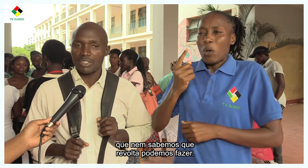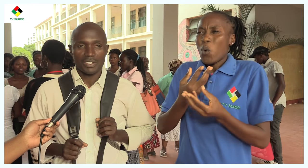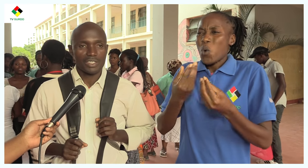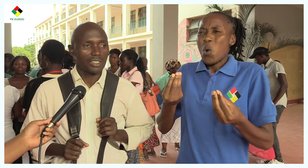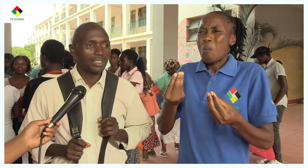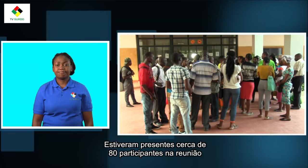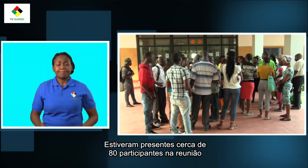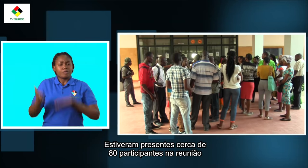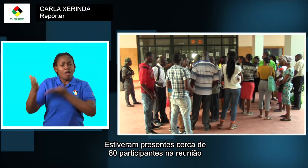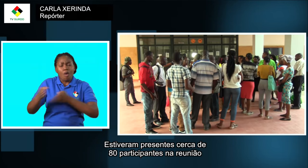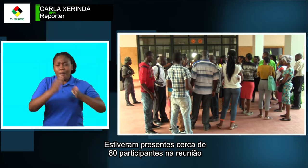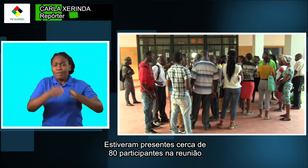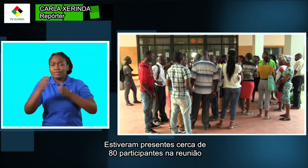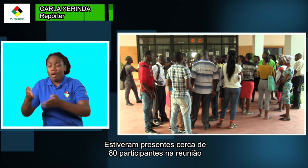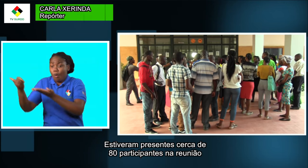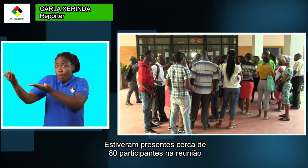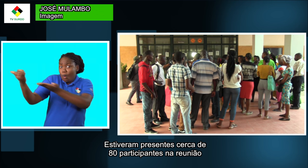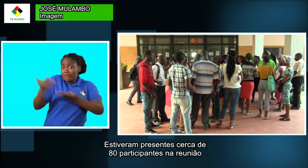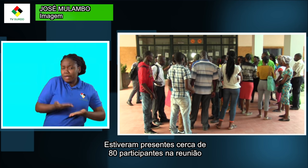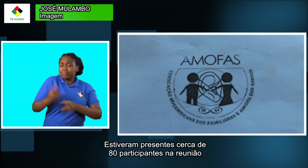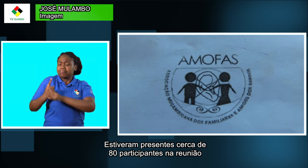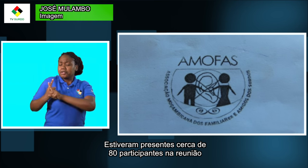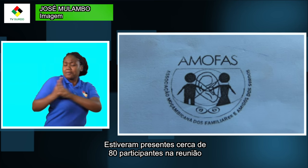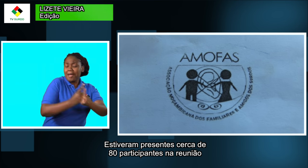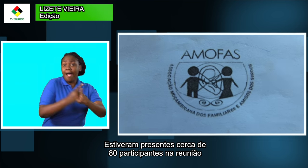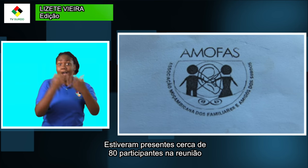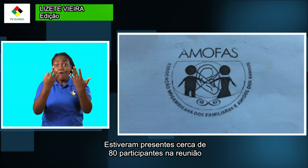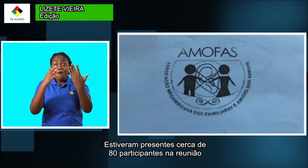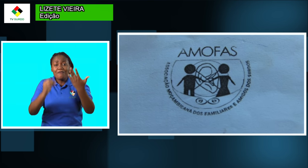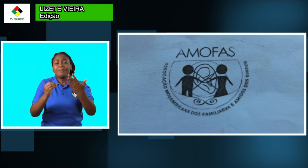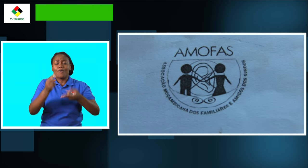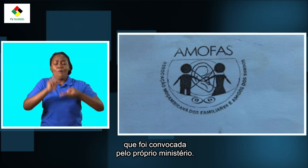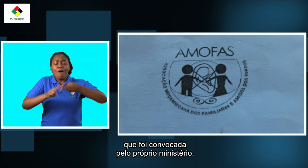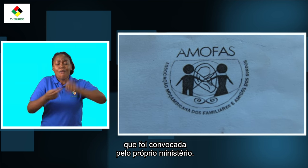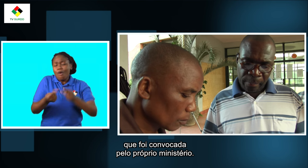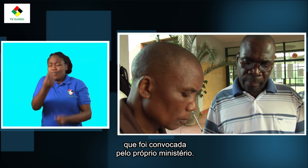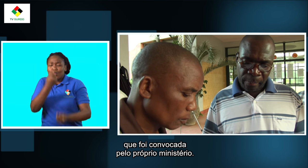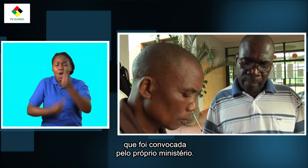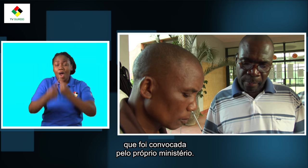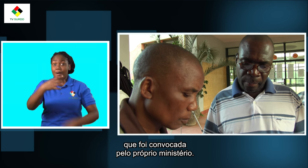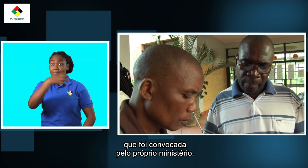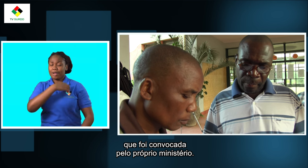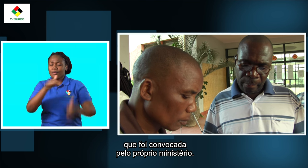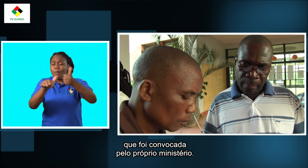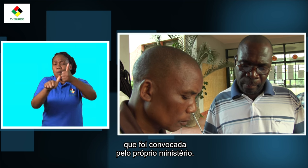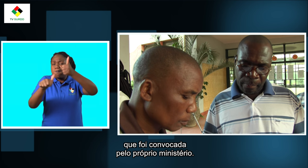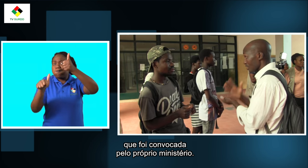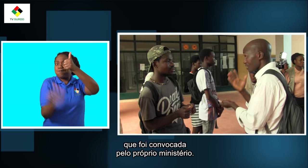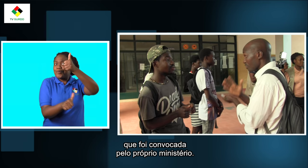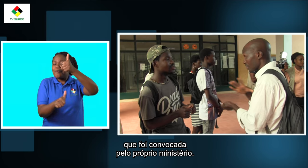fazer. Estiveram presentes cerca de 80 participantes na reunião que foi convocada pelo próprio ministério.